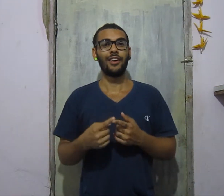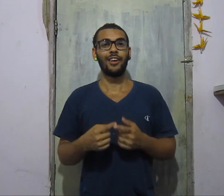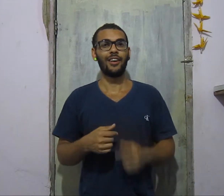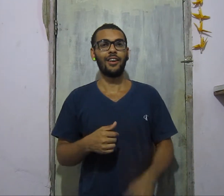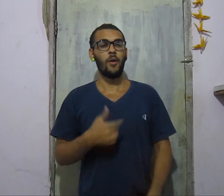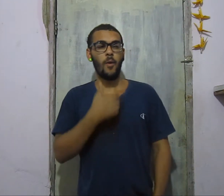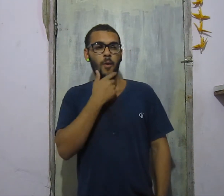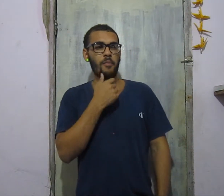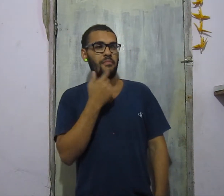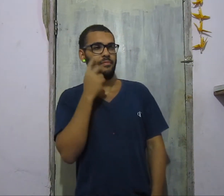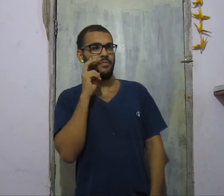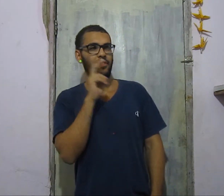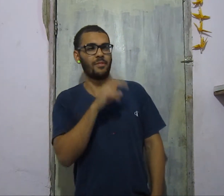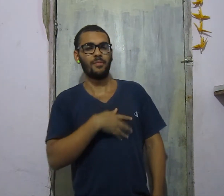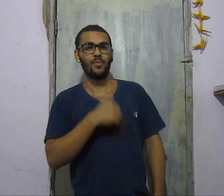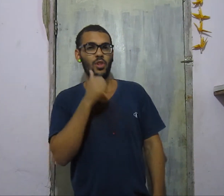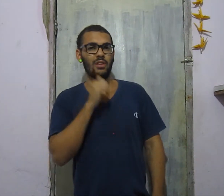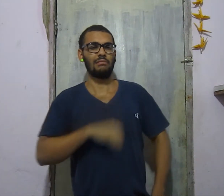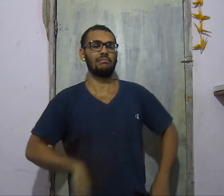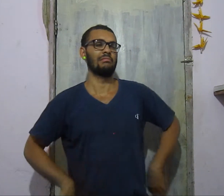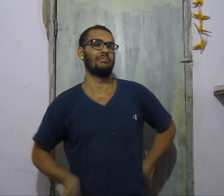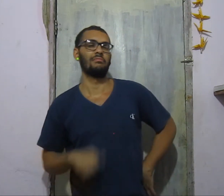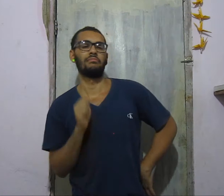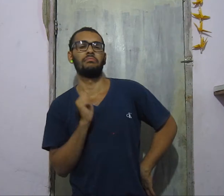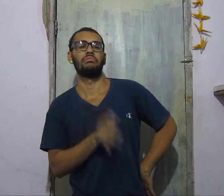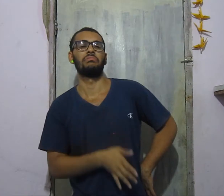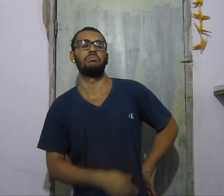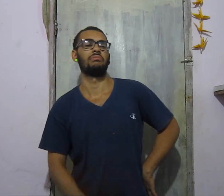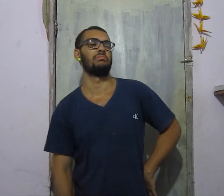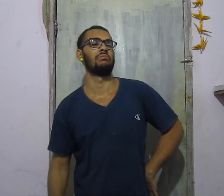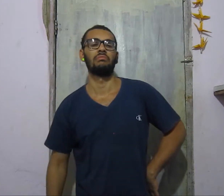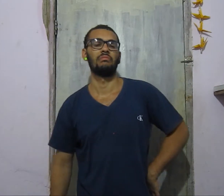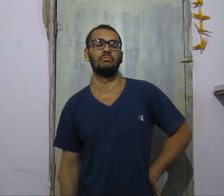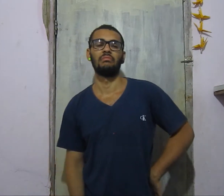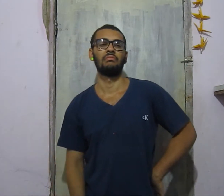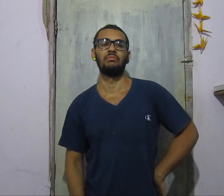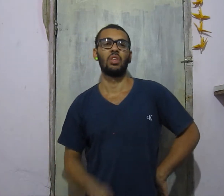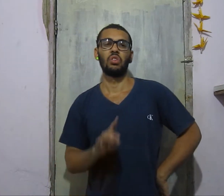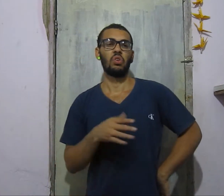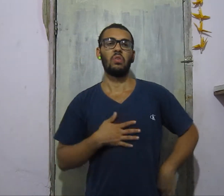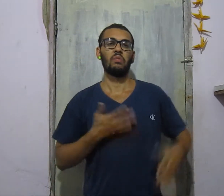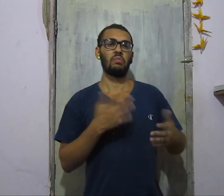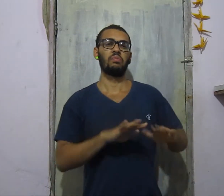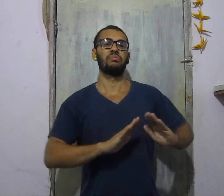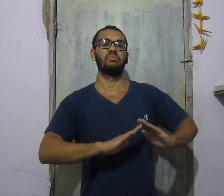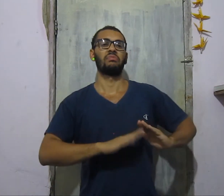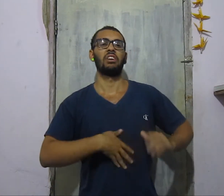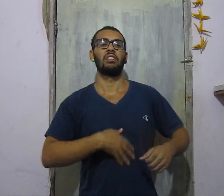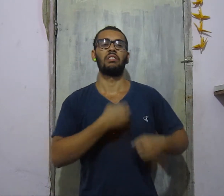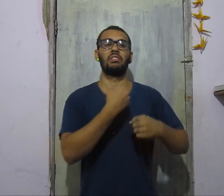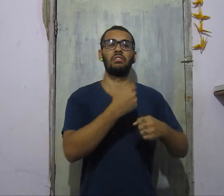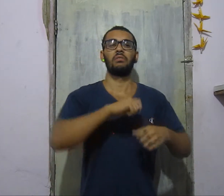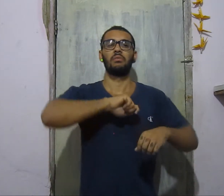é, os homens não tinham muita consideração por elas, né? Achava que o lugar de mulher era em casa,